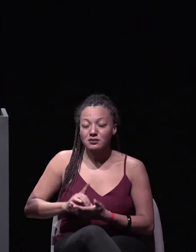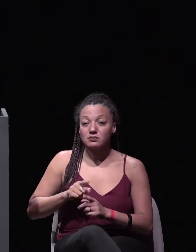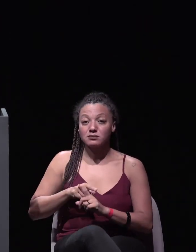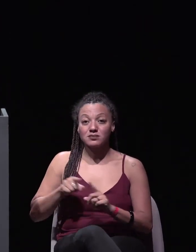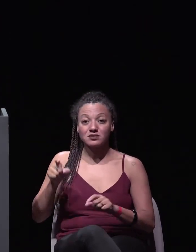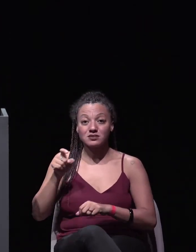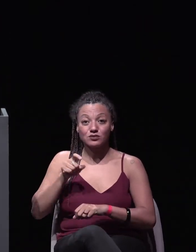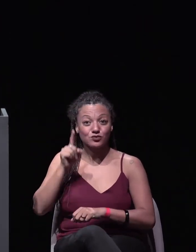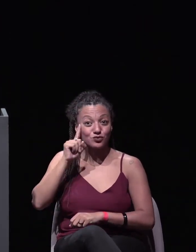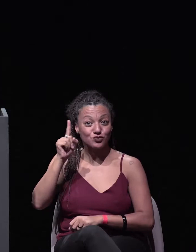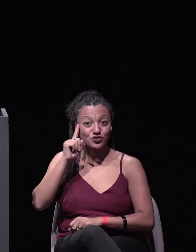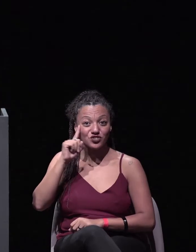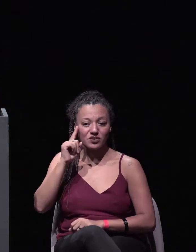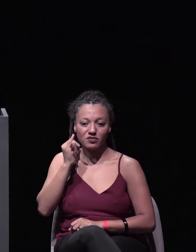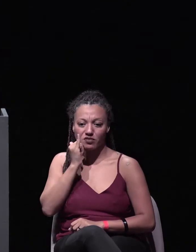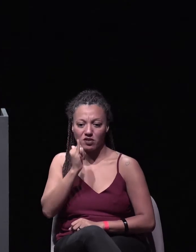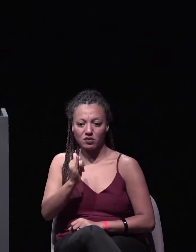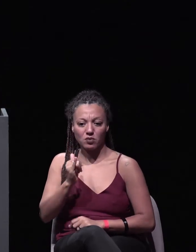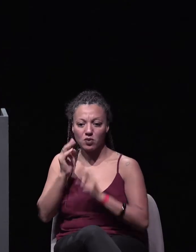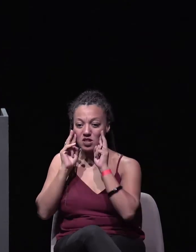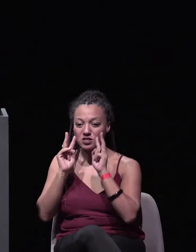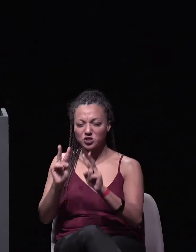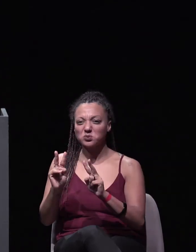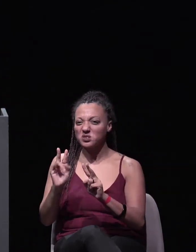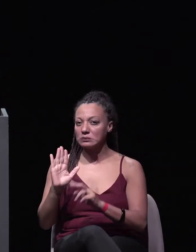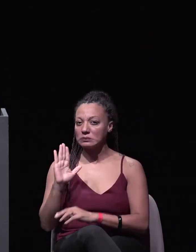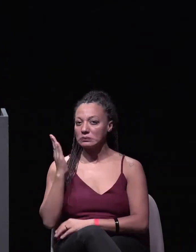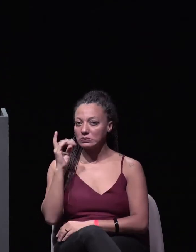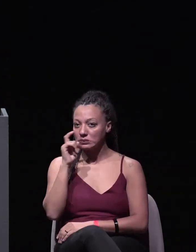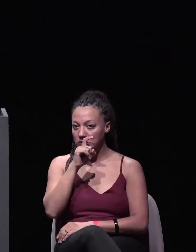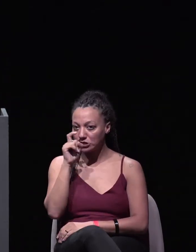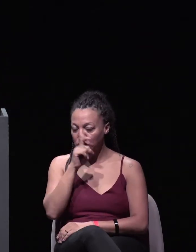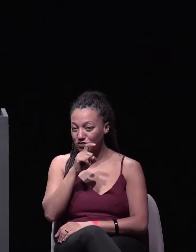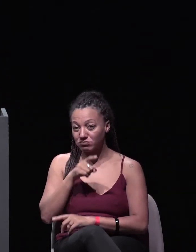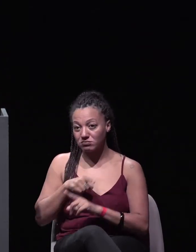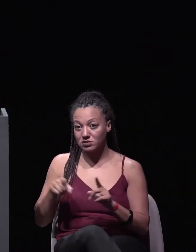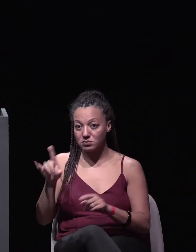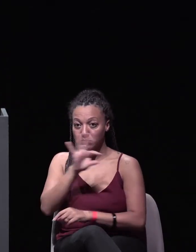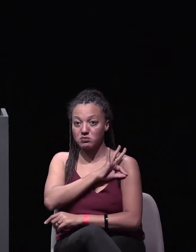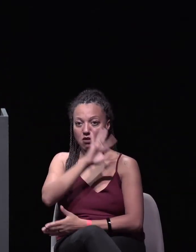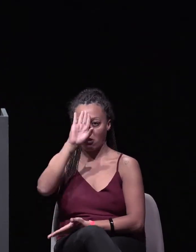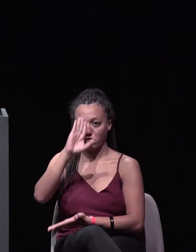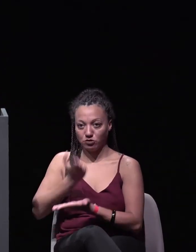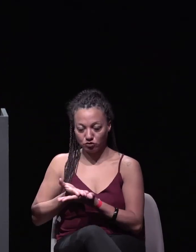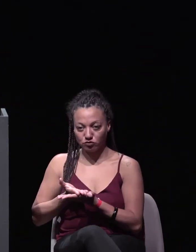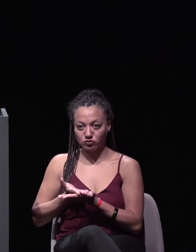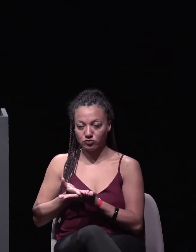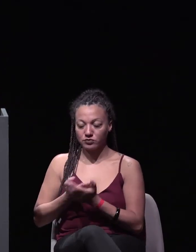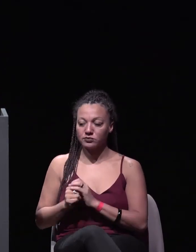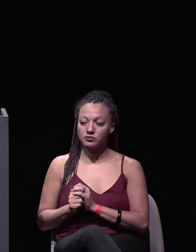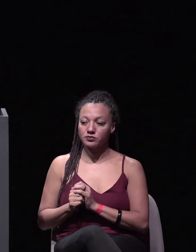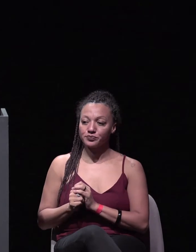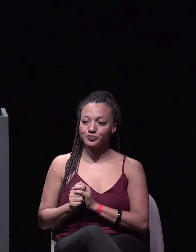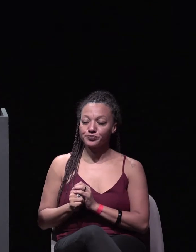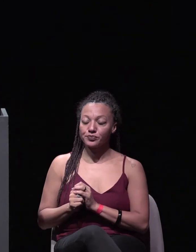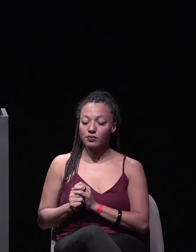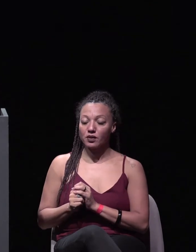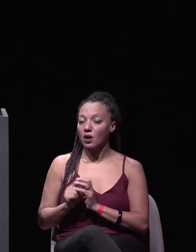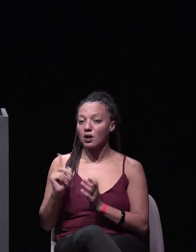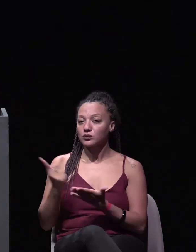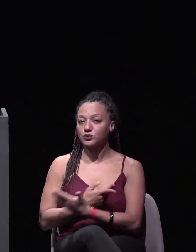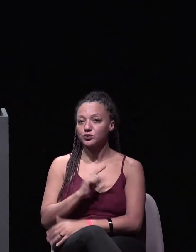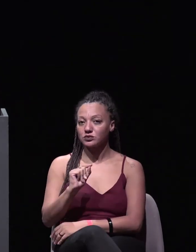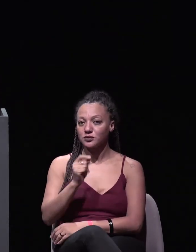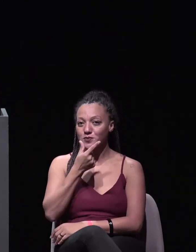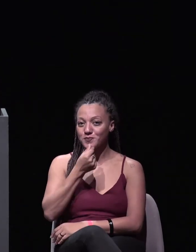que ela diz que o testemunho que ela deu é falso, mas o fato é que, depois desse evento na loja,